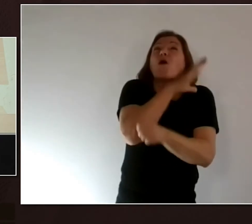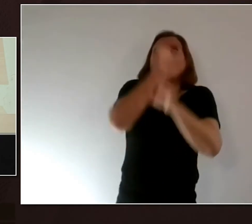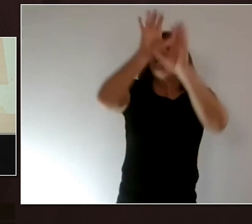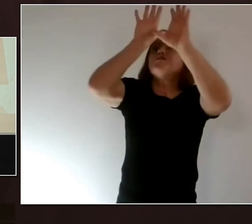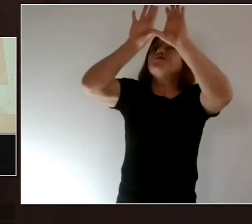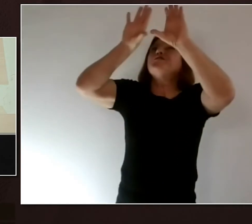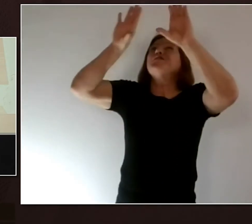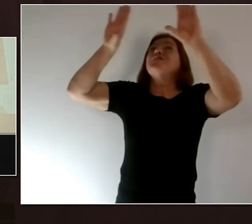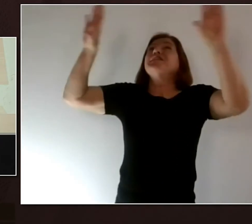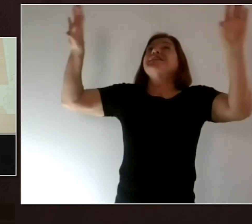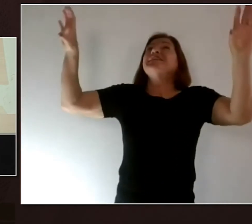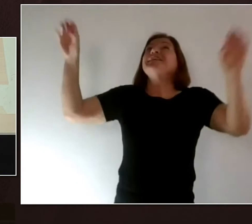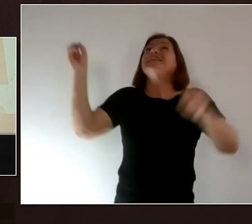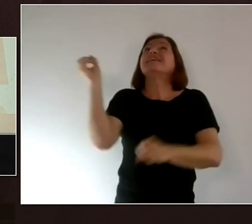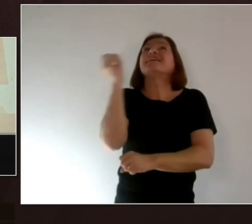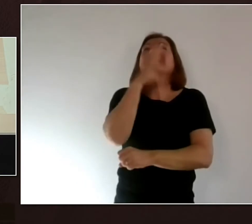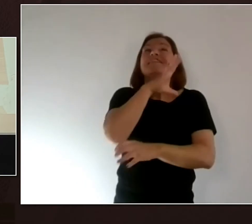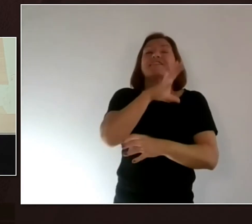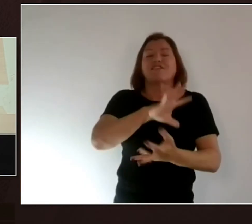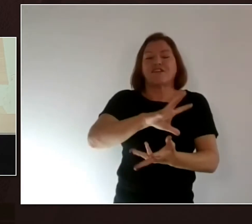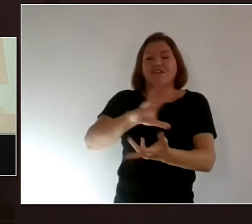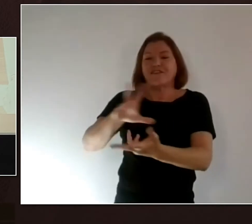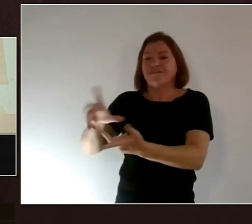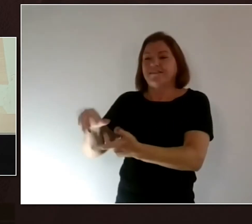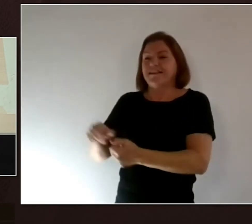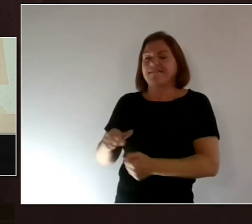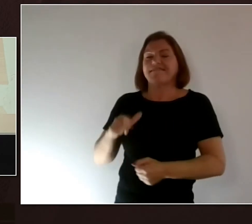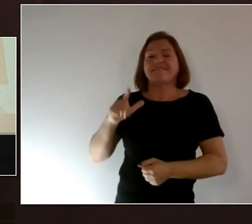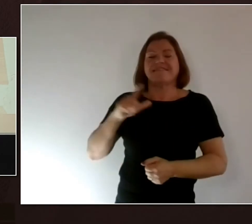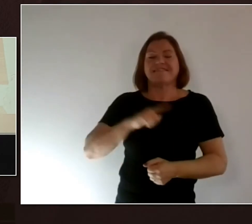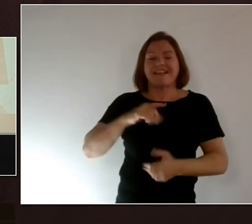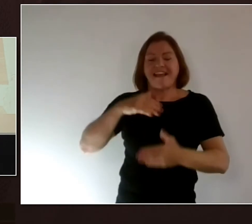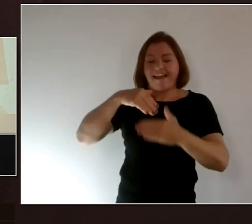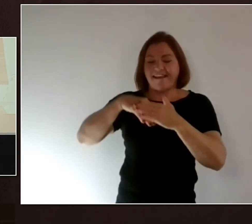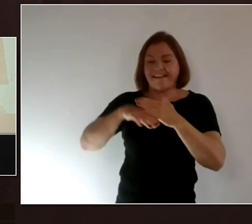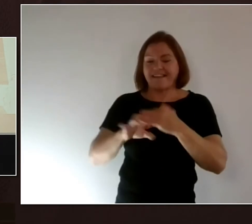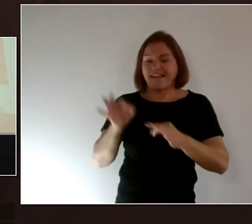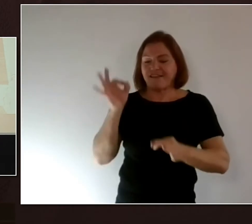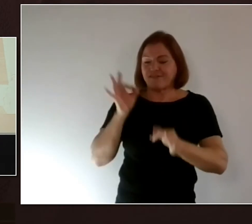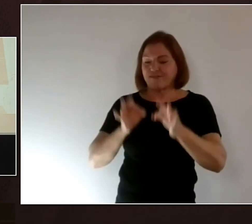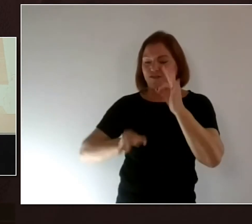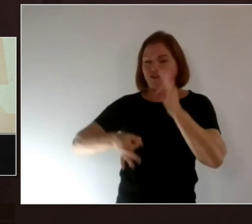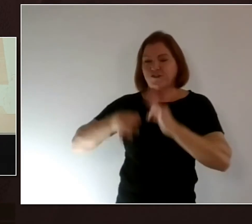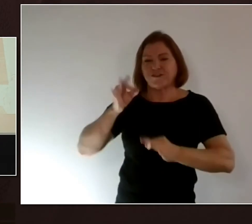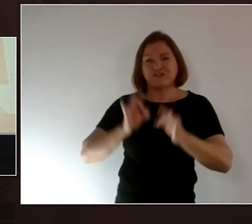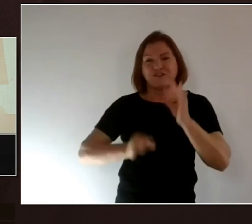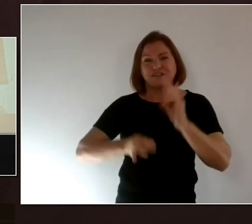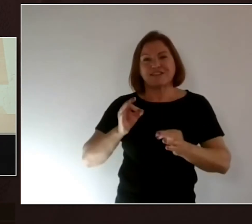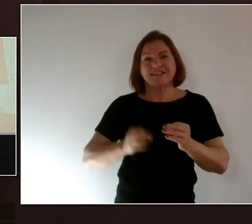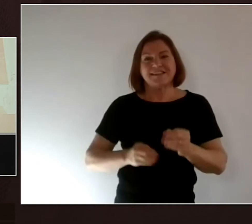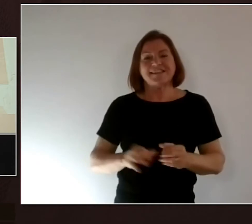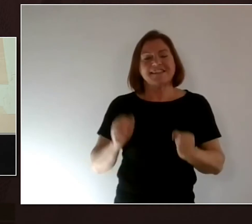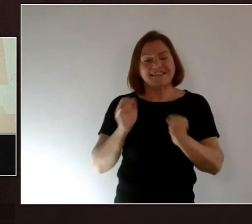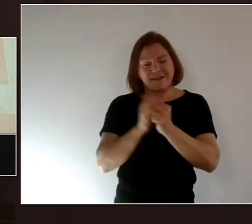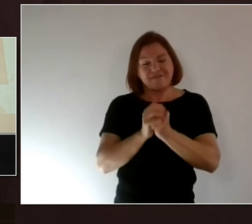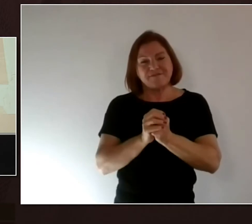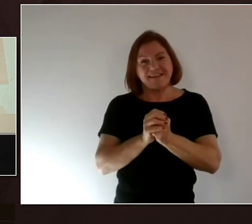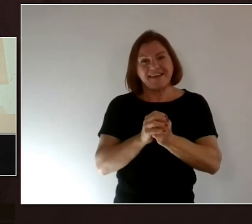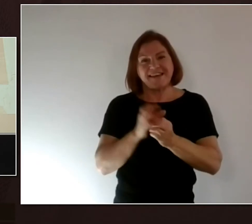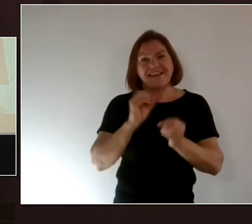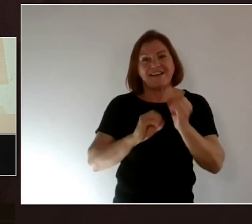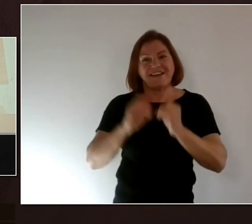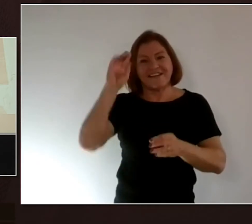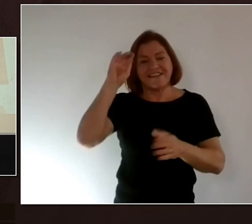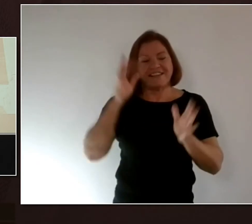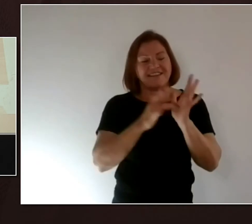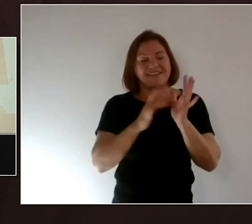quais habita justiça. Amém. Ó Senhor Jesus. Bom, aí então